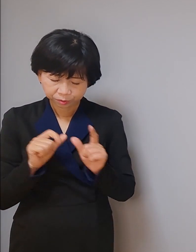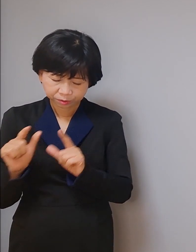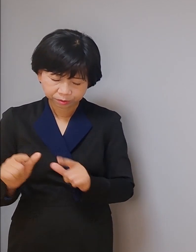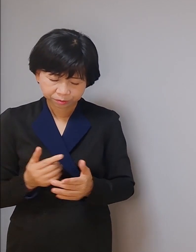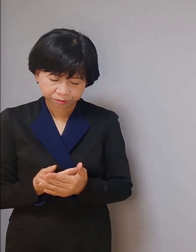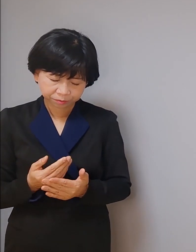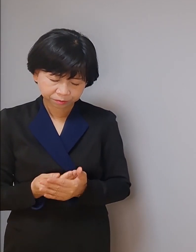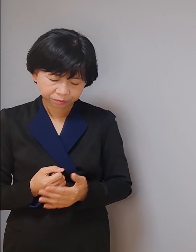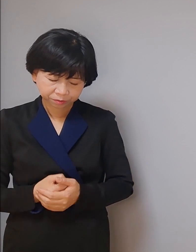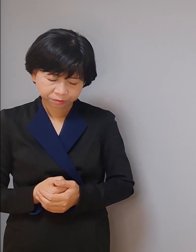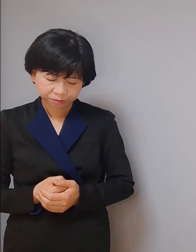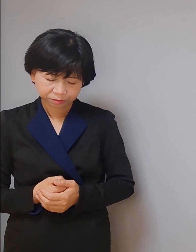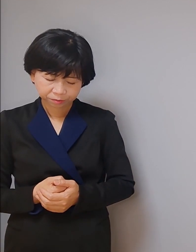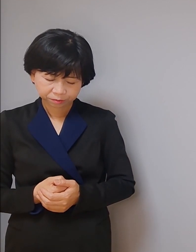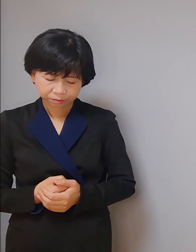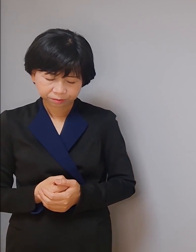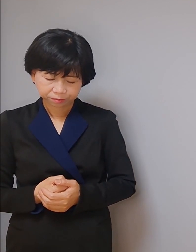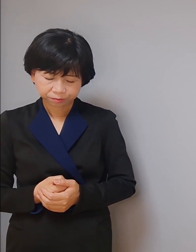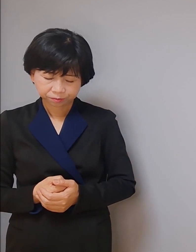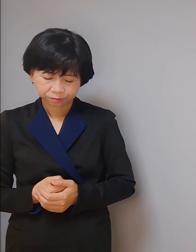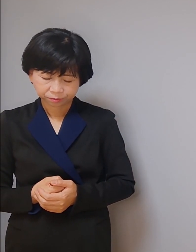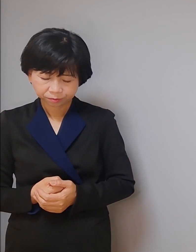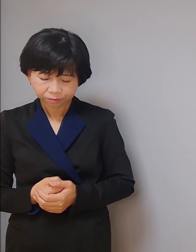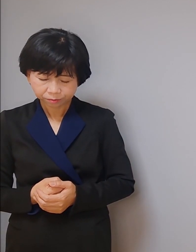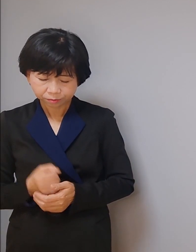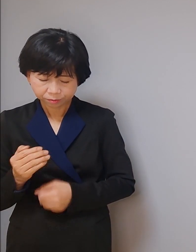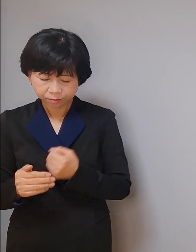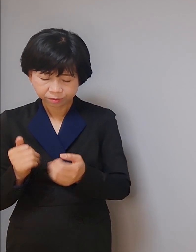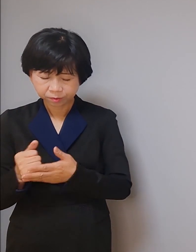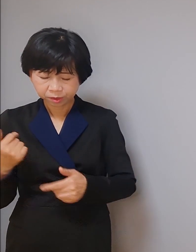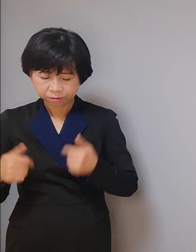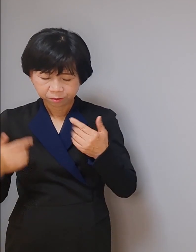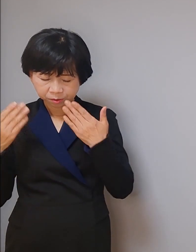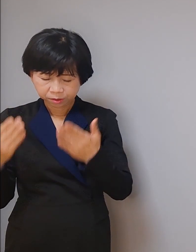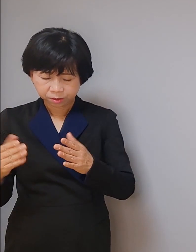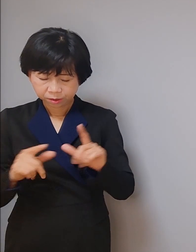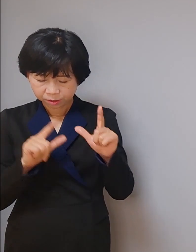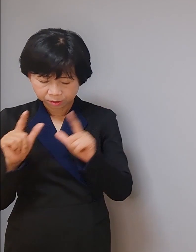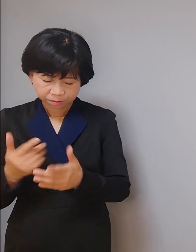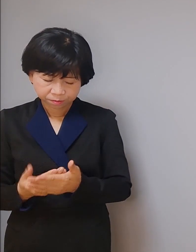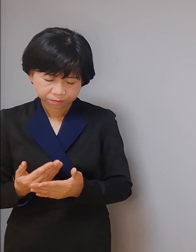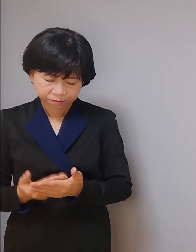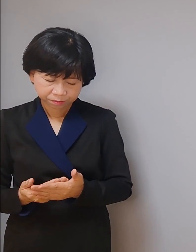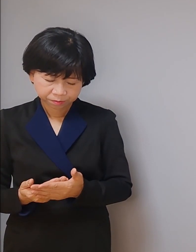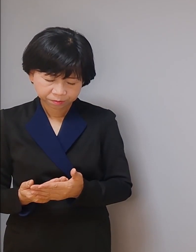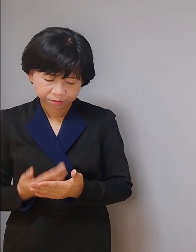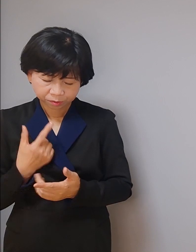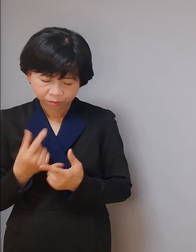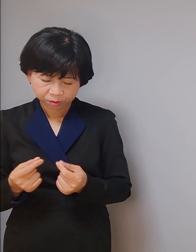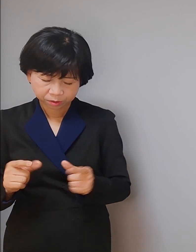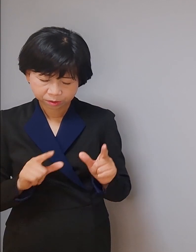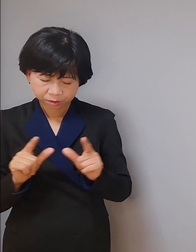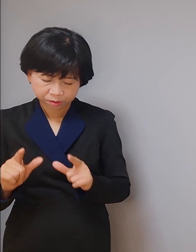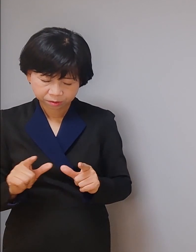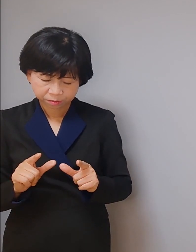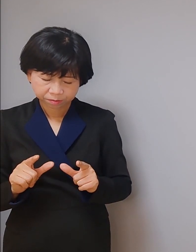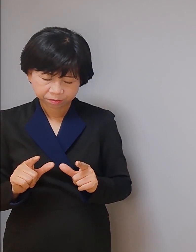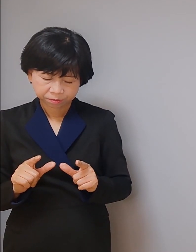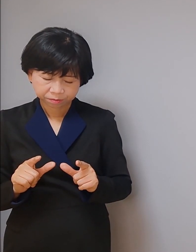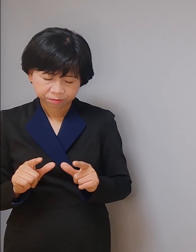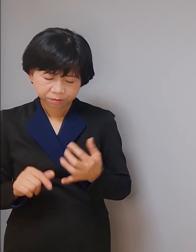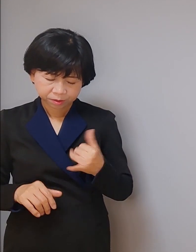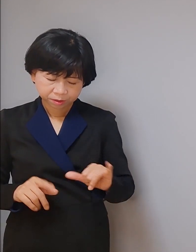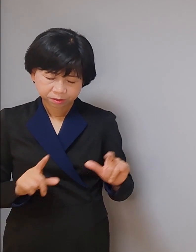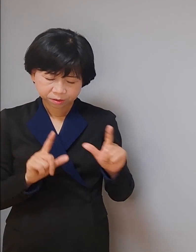하여 주시옵소서. 하나님을 기쁘시게 하는 삶이 되게 하여 주시옵소서. 그러한 삶이 우리의 삶, 우리